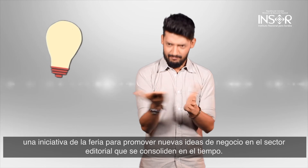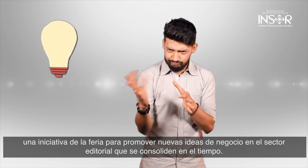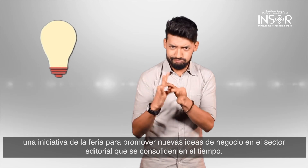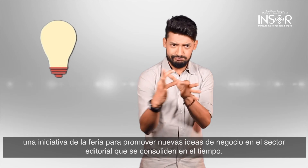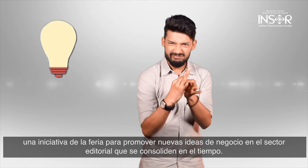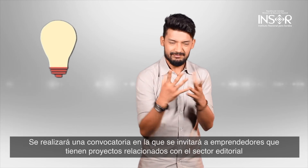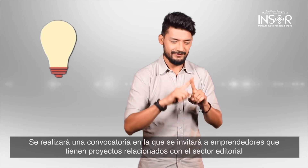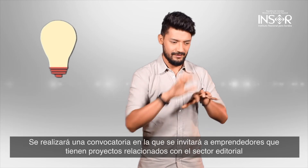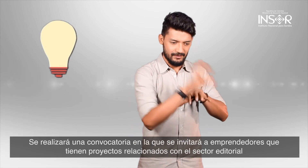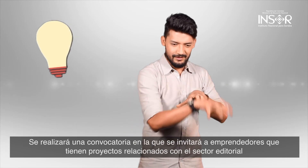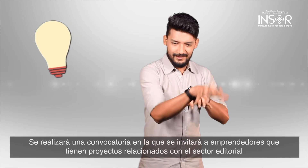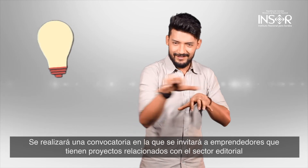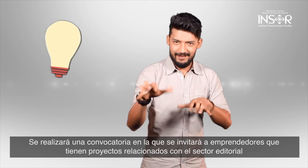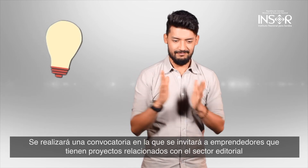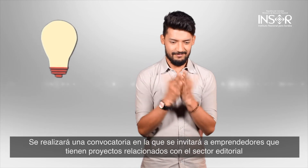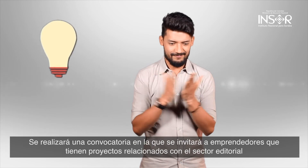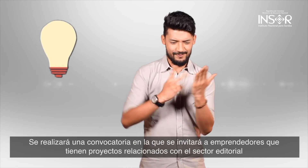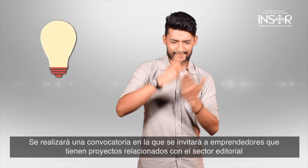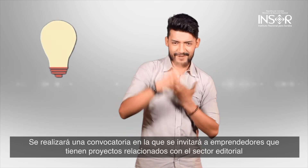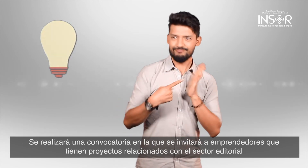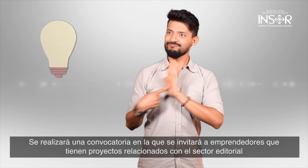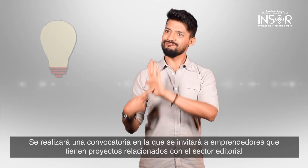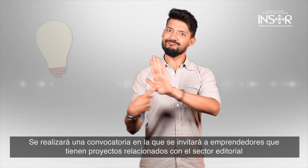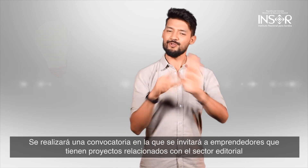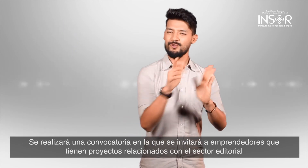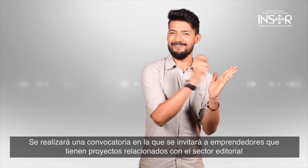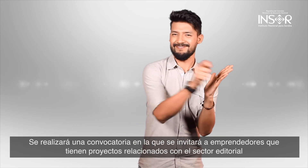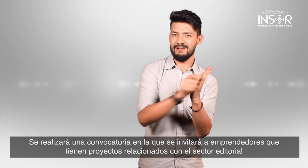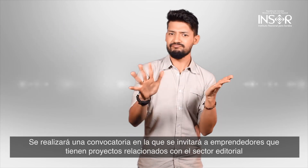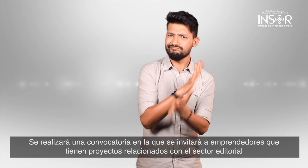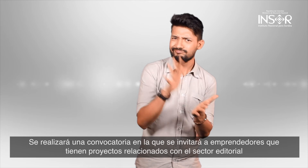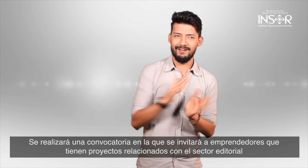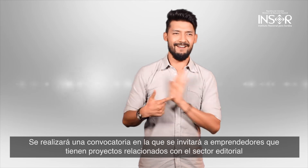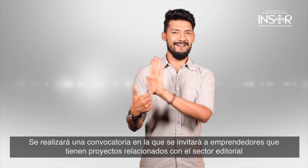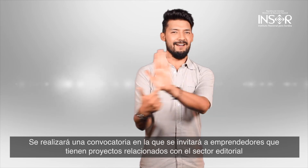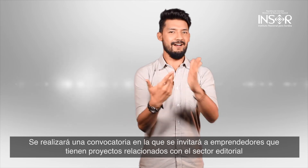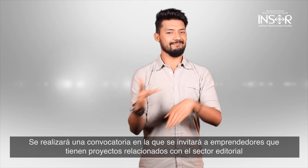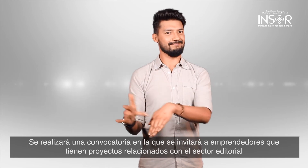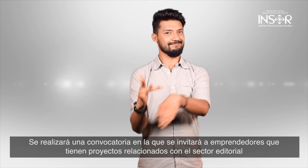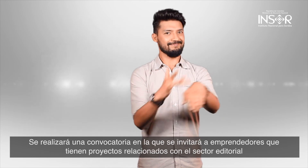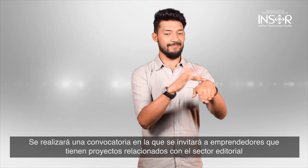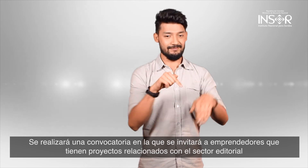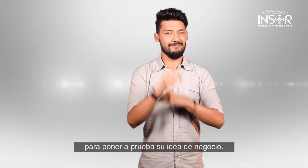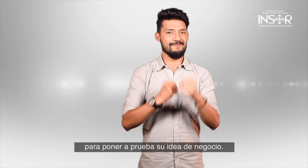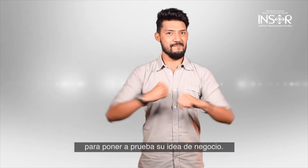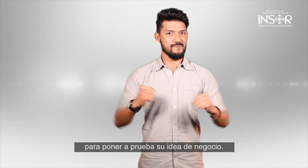Se realizará una convocatoria en la que se invitará a emprendedores que tienen proyectos relacionados con el sector editorial para poner a prueba